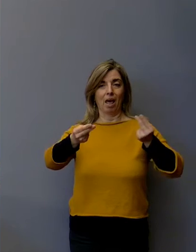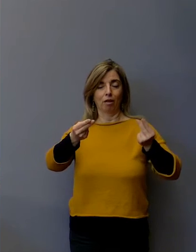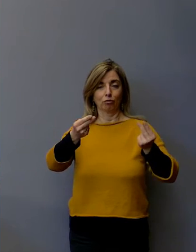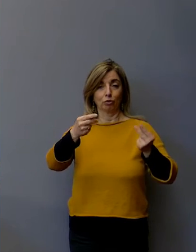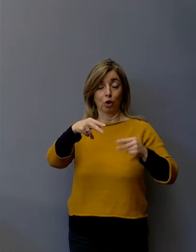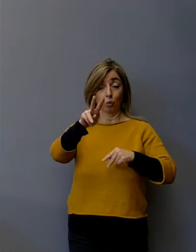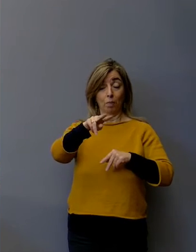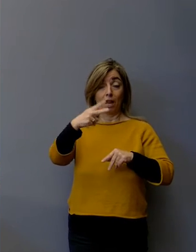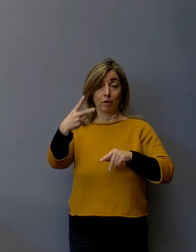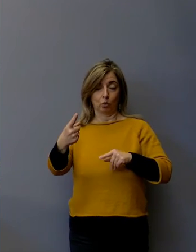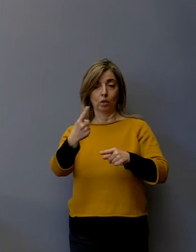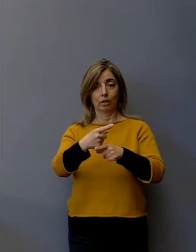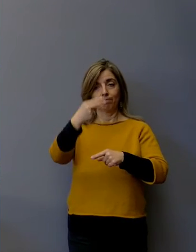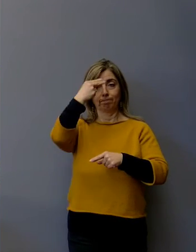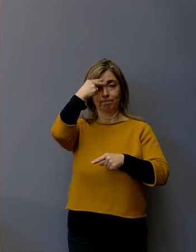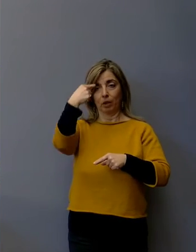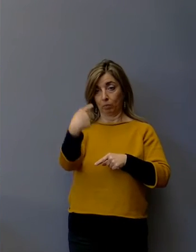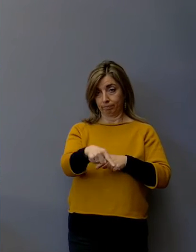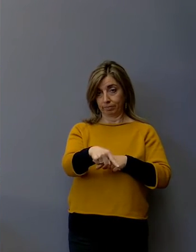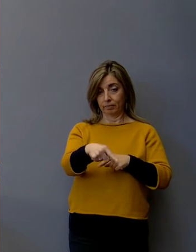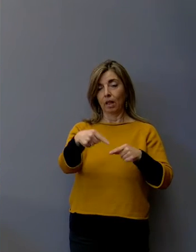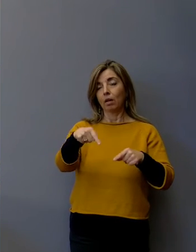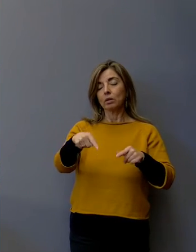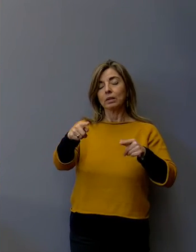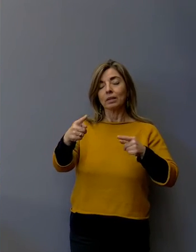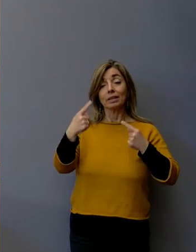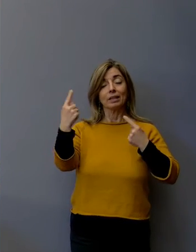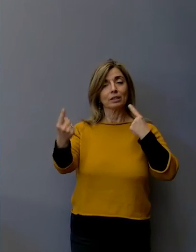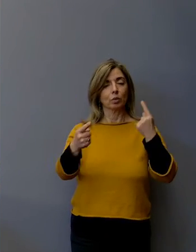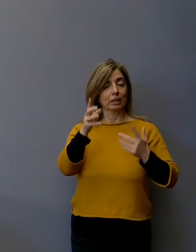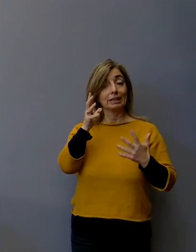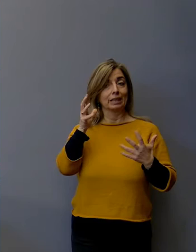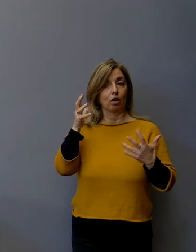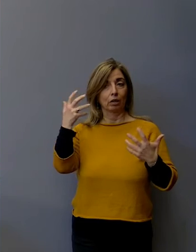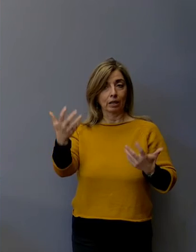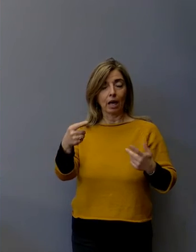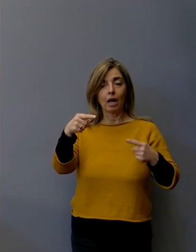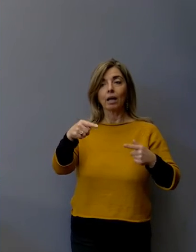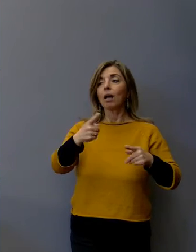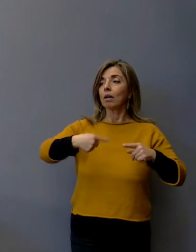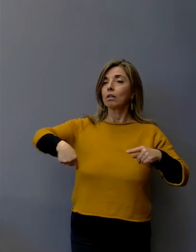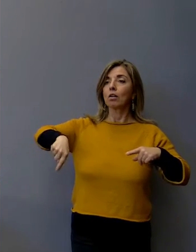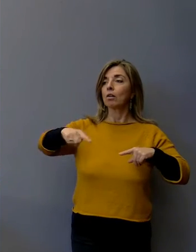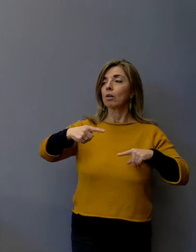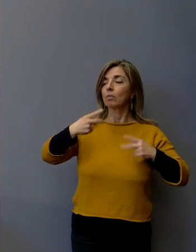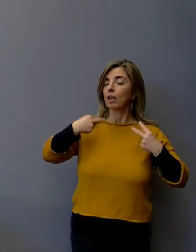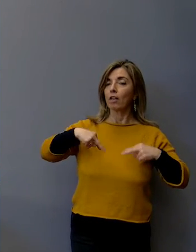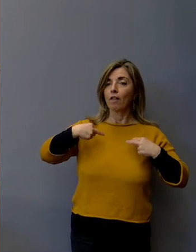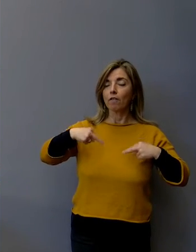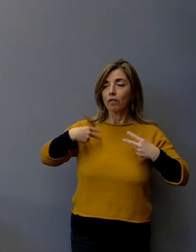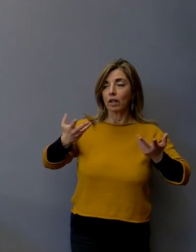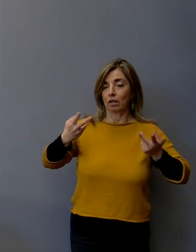la straordinarietà delle circostanze in cui ci troviamo e anche l'incertezza con cui tutti noi nella nostra vita anche